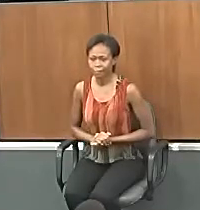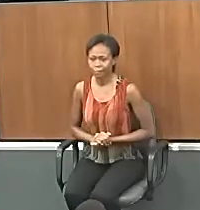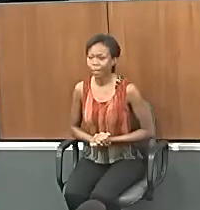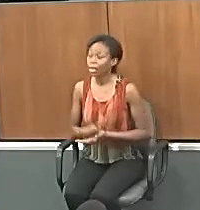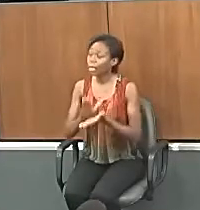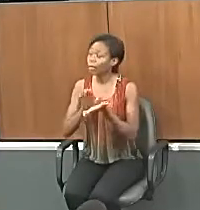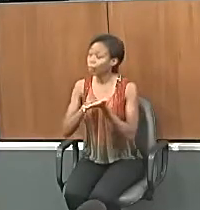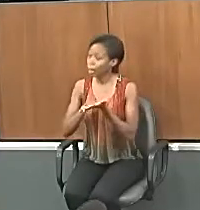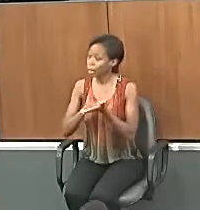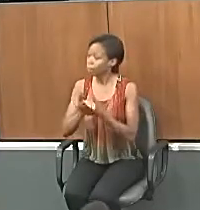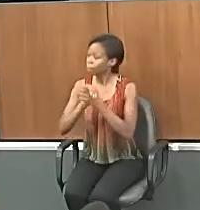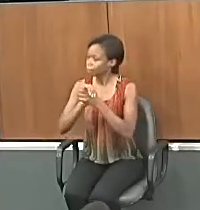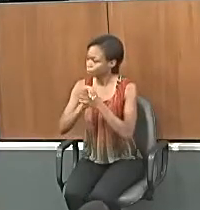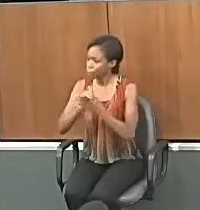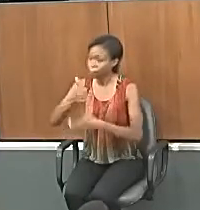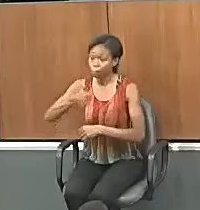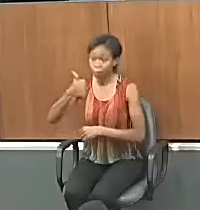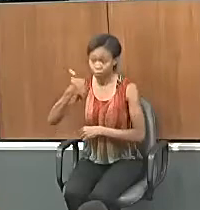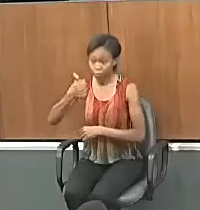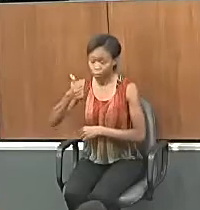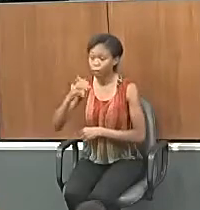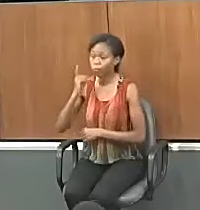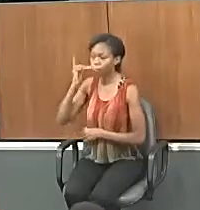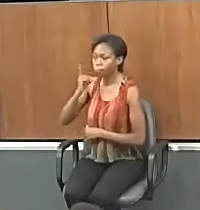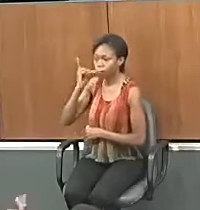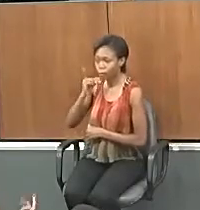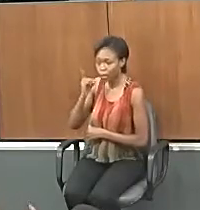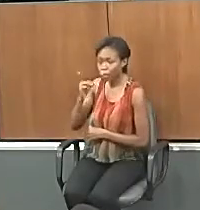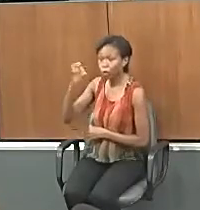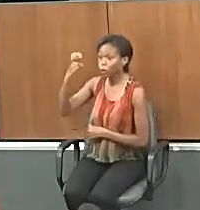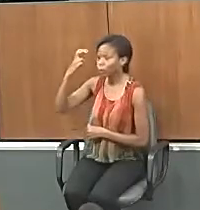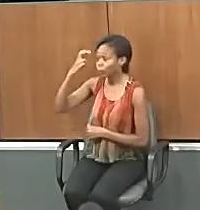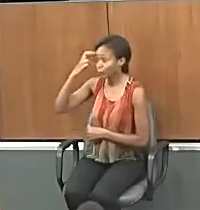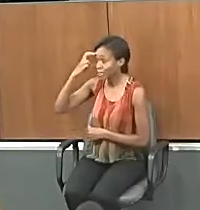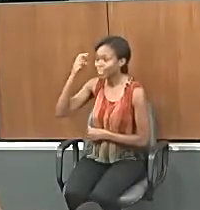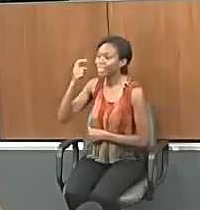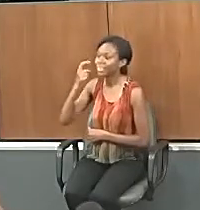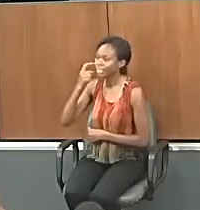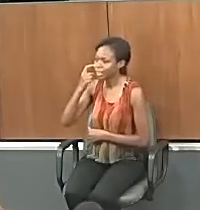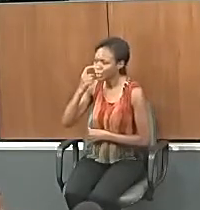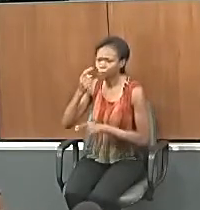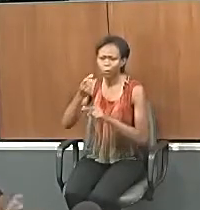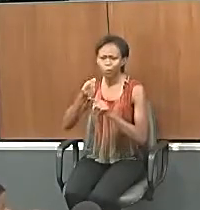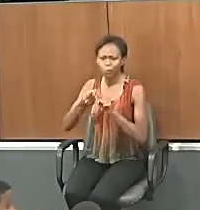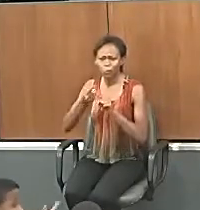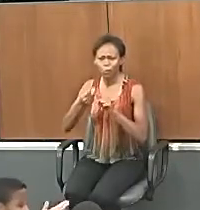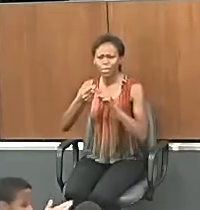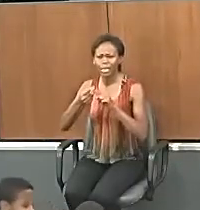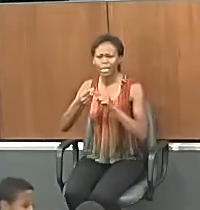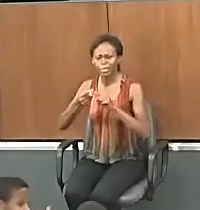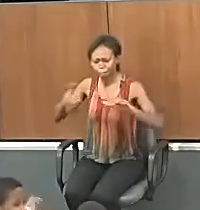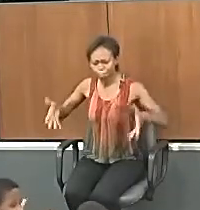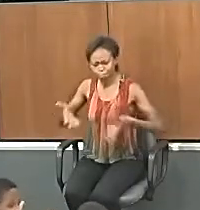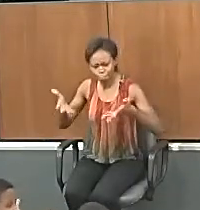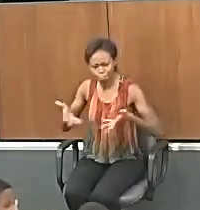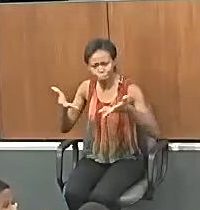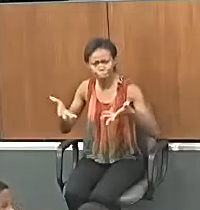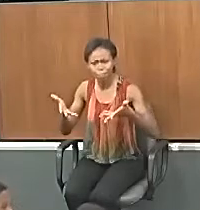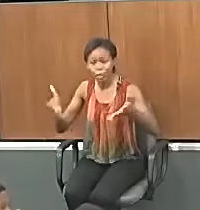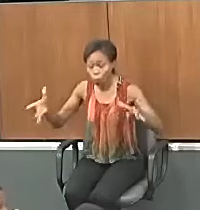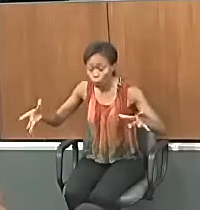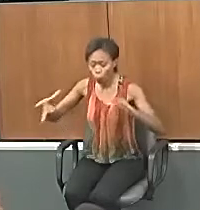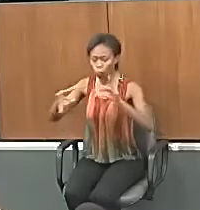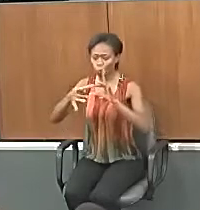para amenizar primeiramente deputados é guilherme por essa iniciativa de unir aqui duas